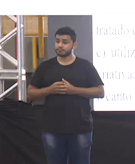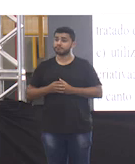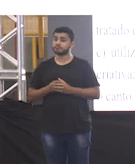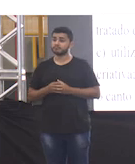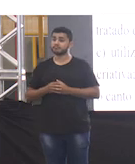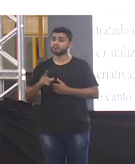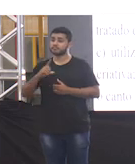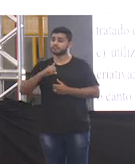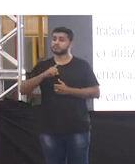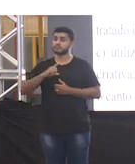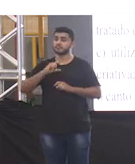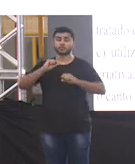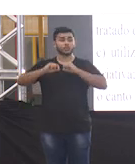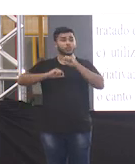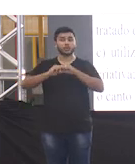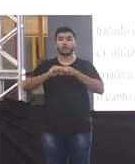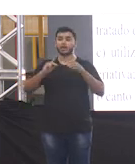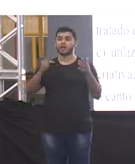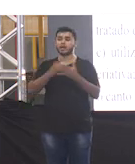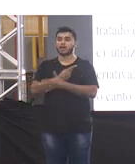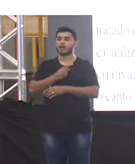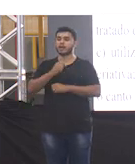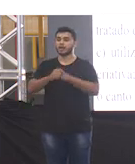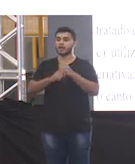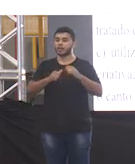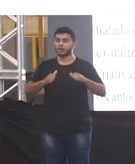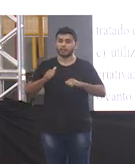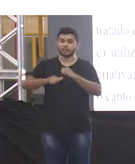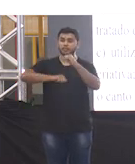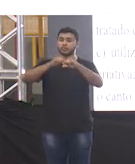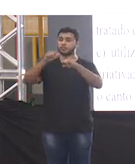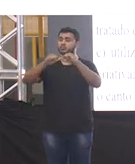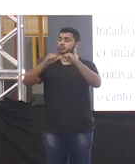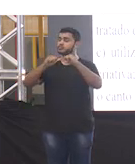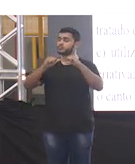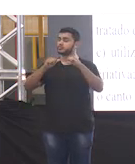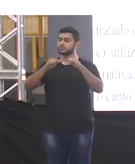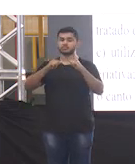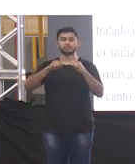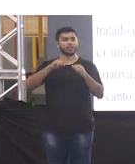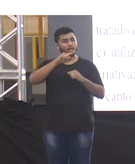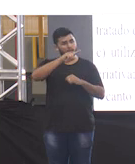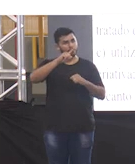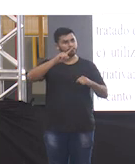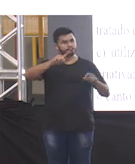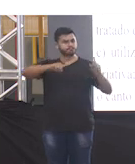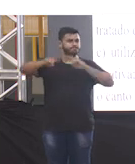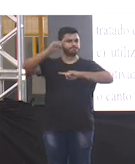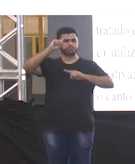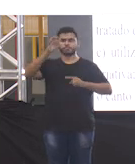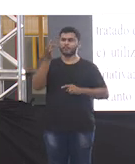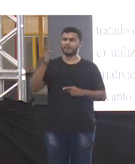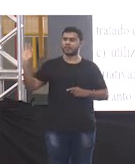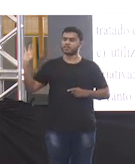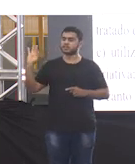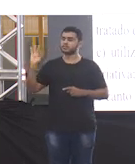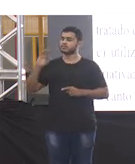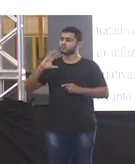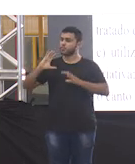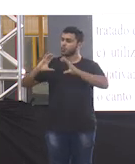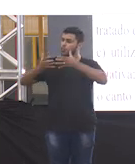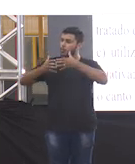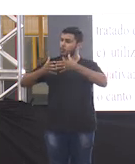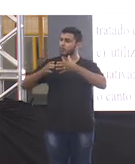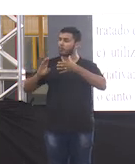romantismo surgiu na Europa no contexto da Revolução Francesa. num contexto de ascensão da